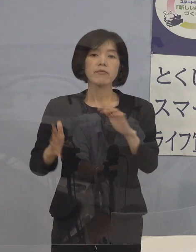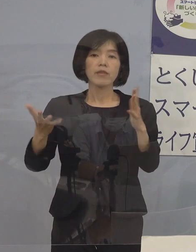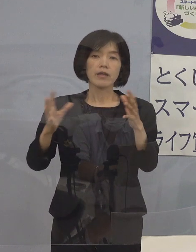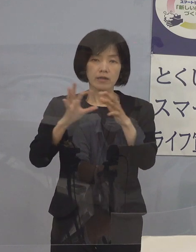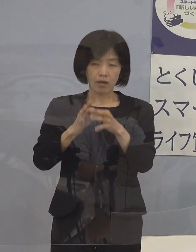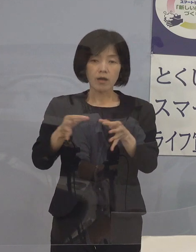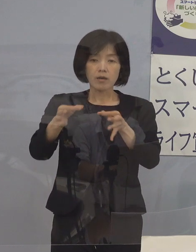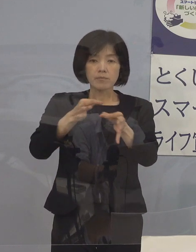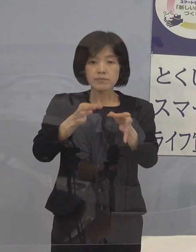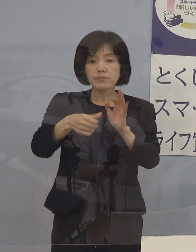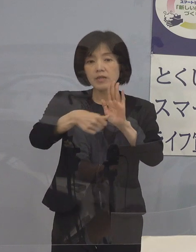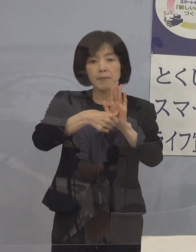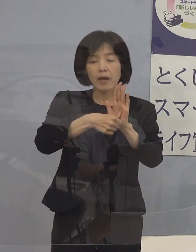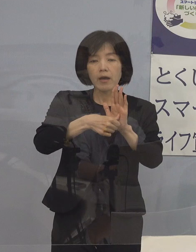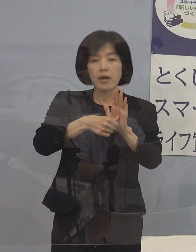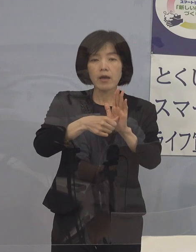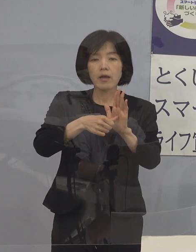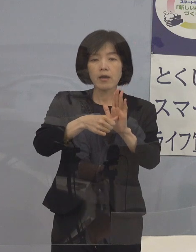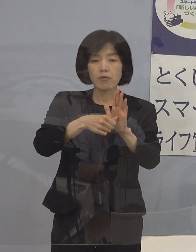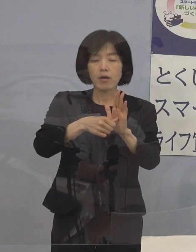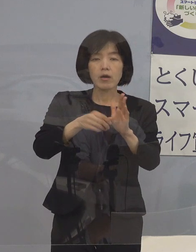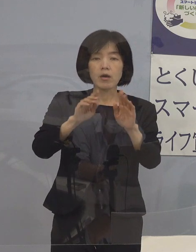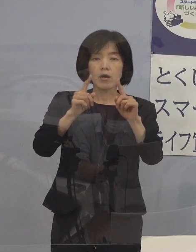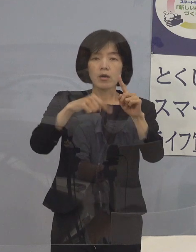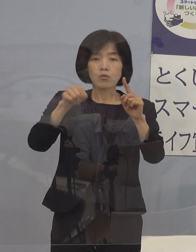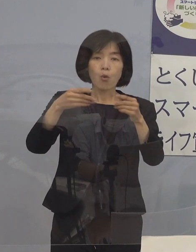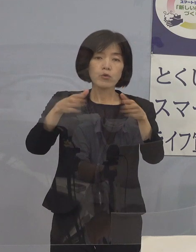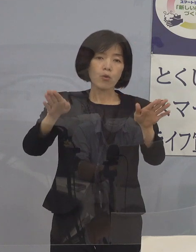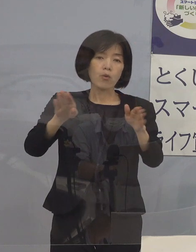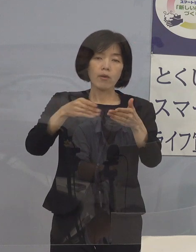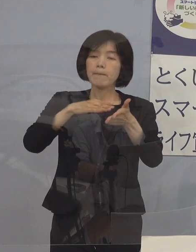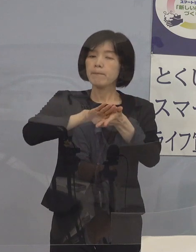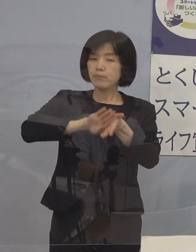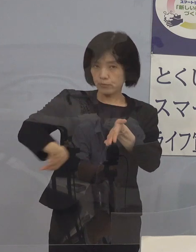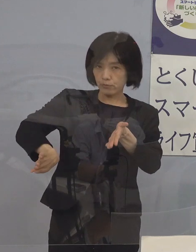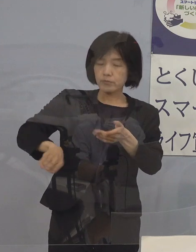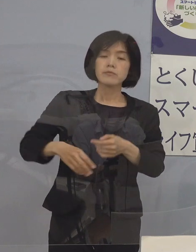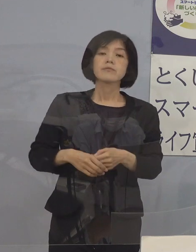でこの方症状は、 この方は軽症です。 軽症